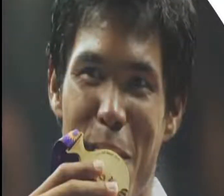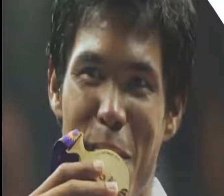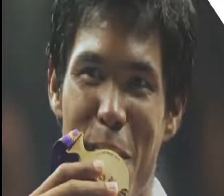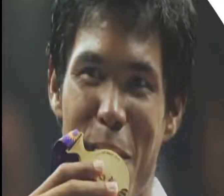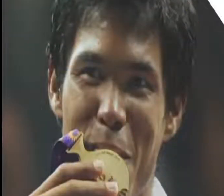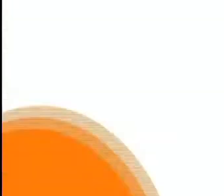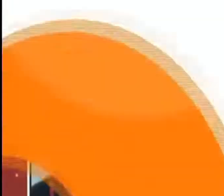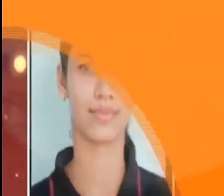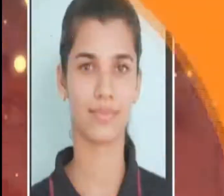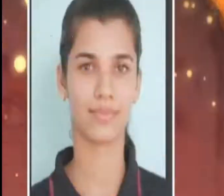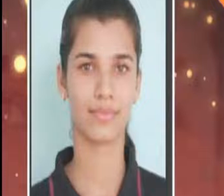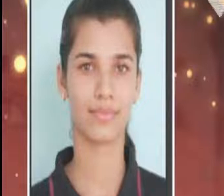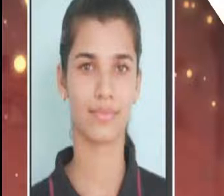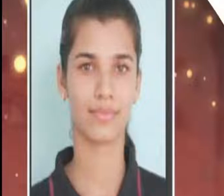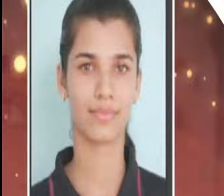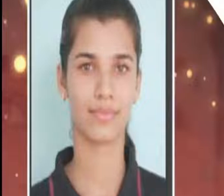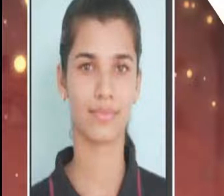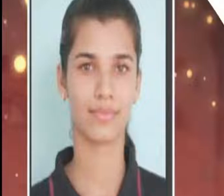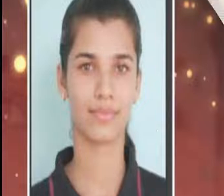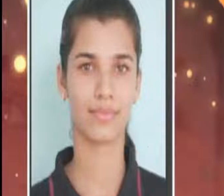स्वयं बने, हम